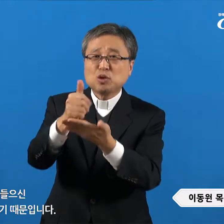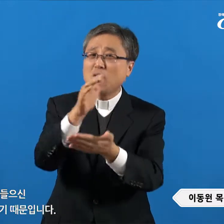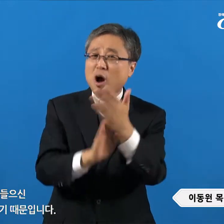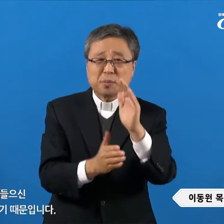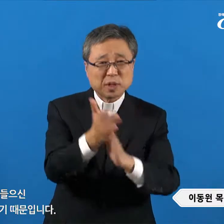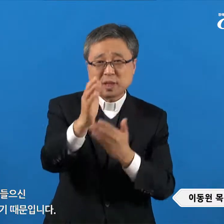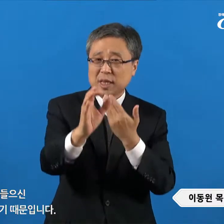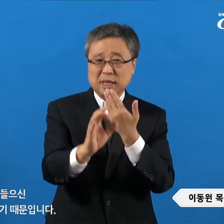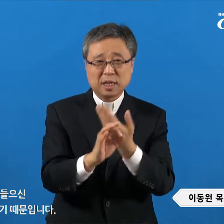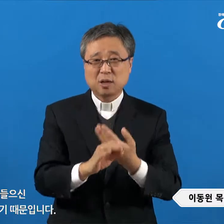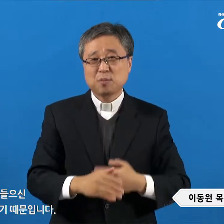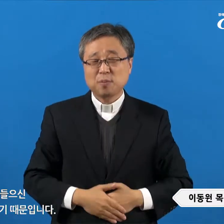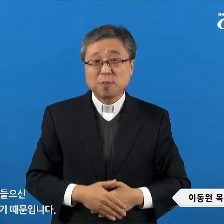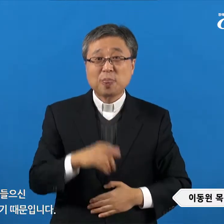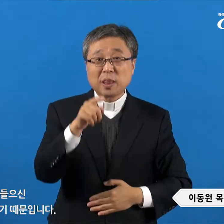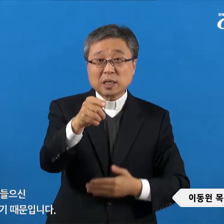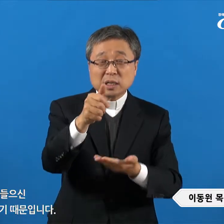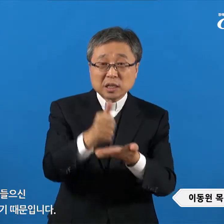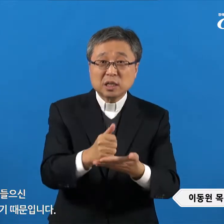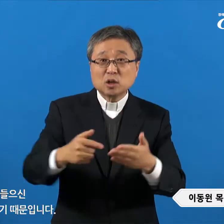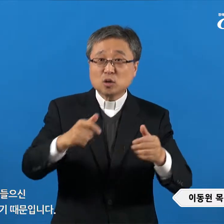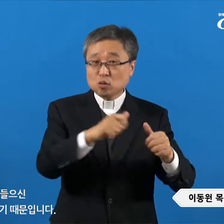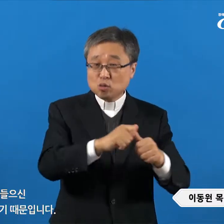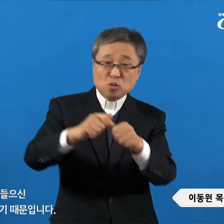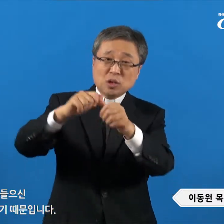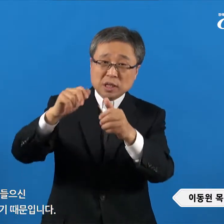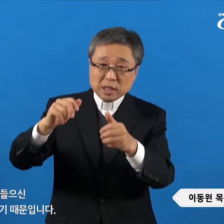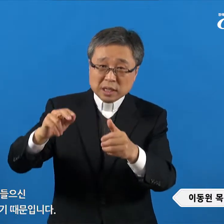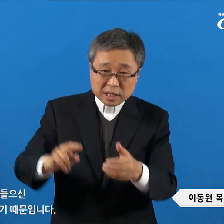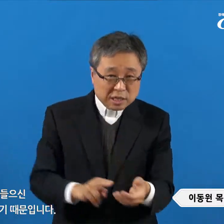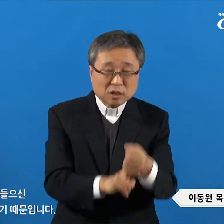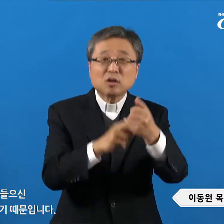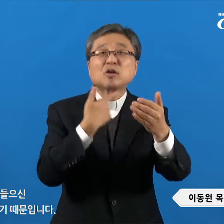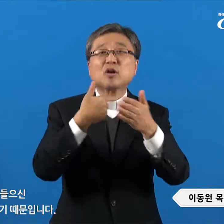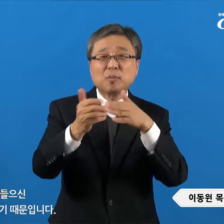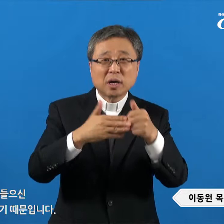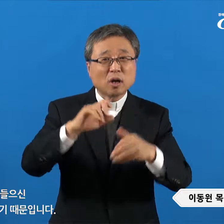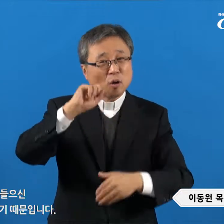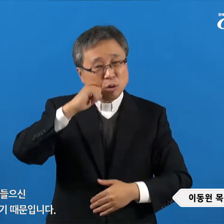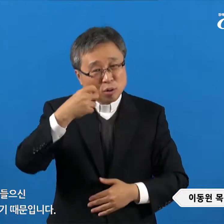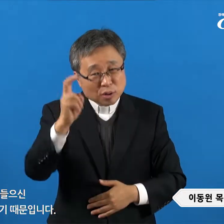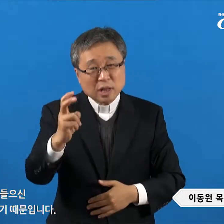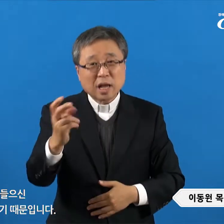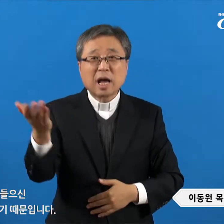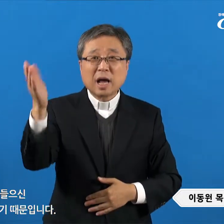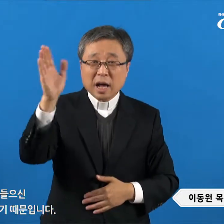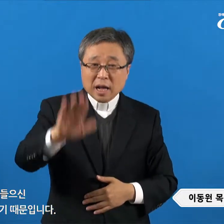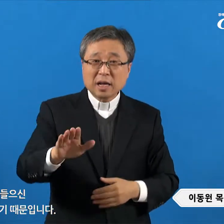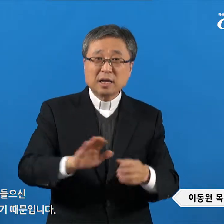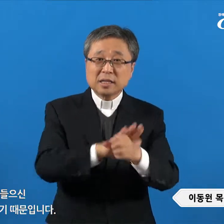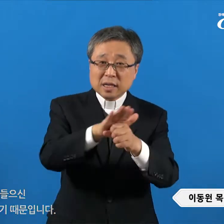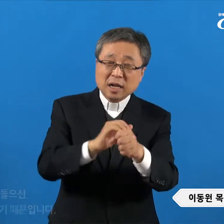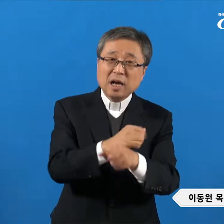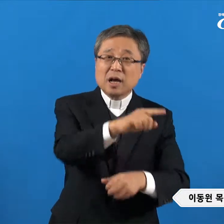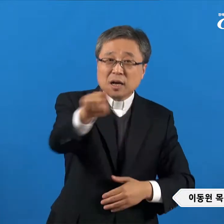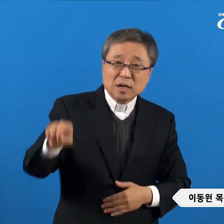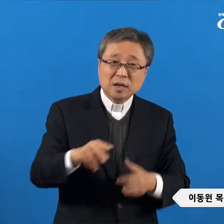없었다면 그는 이 구원의 기적을 경험하기 어려웠을 것입니다. 하지만 사랑하는 여러분, 함께